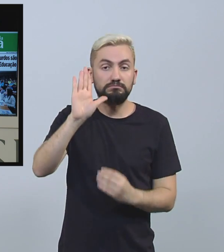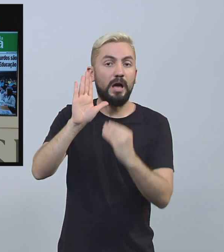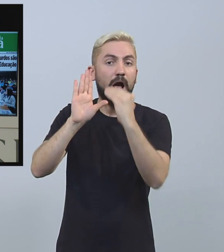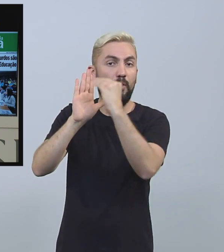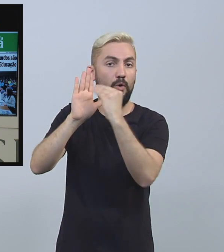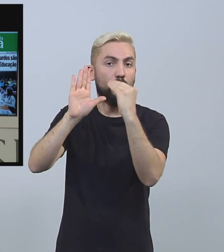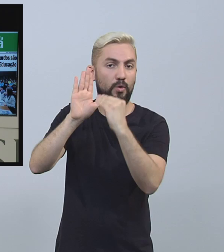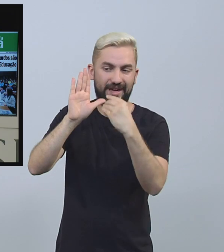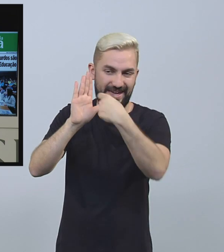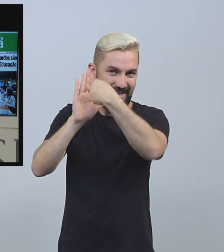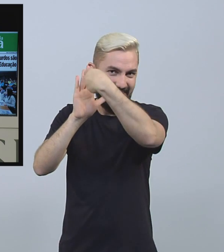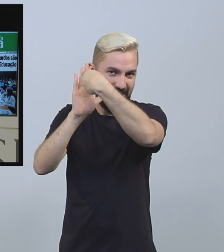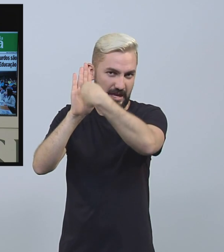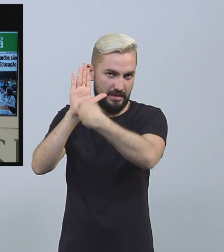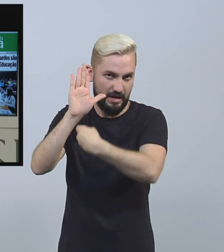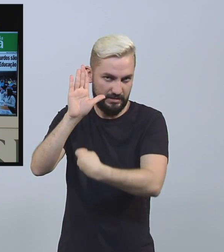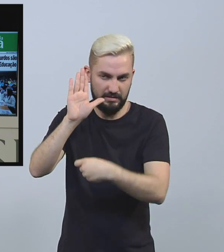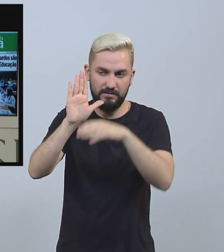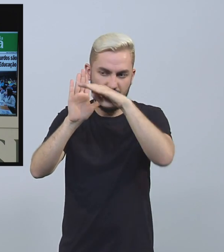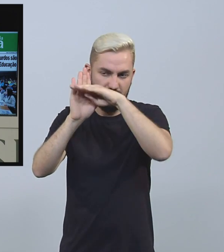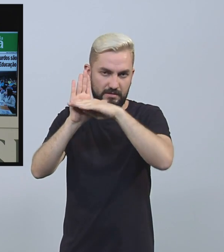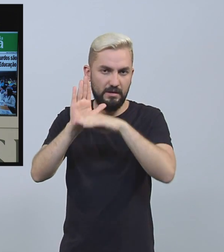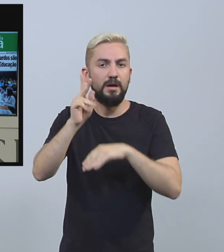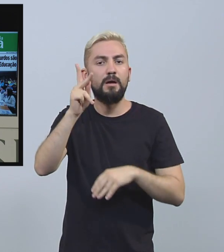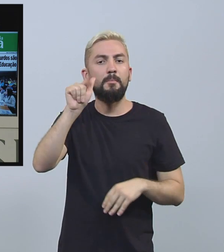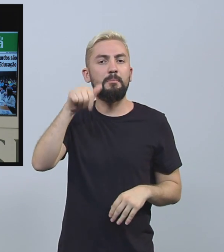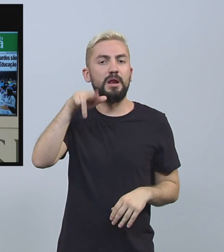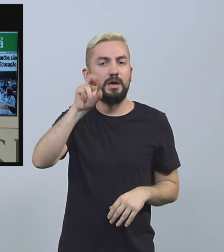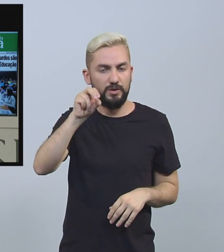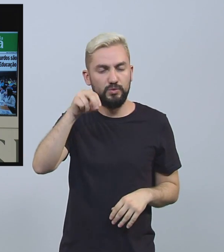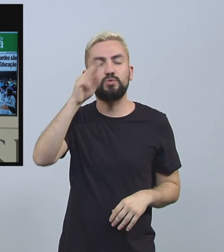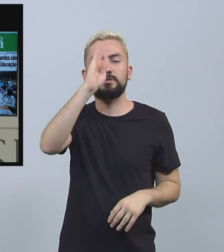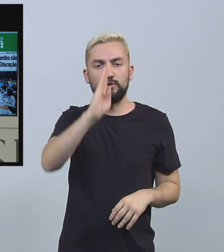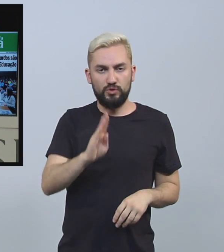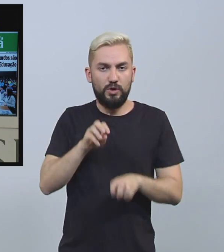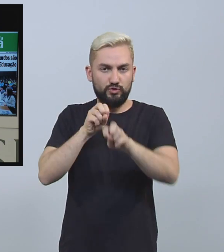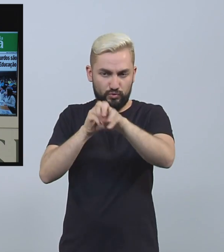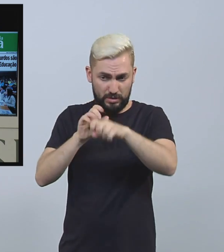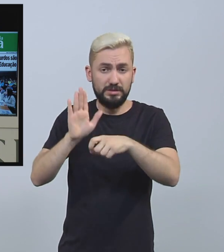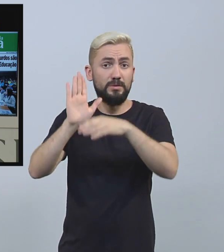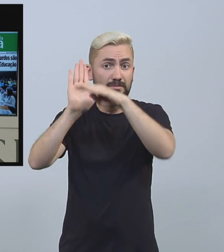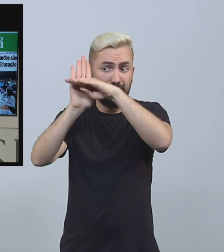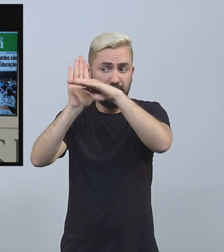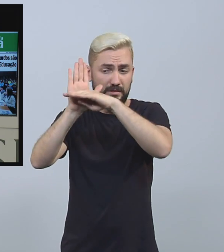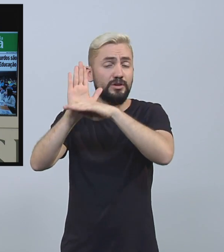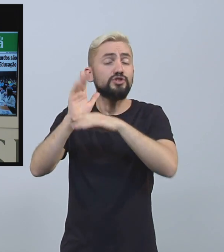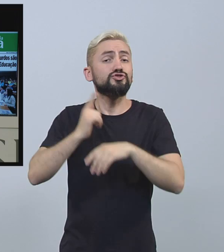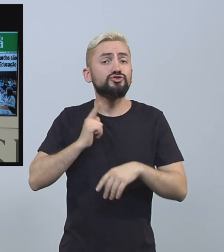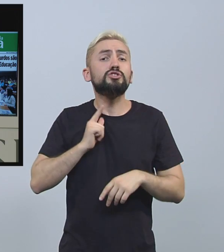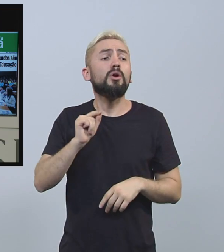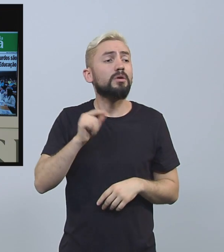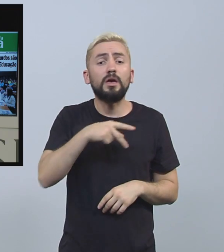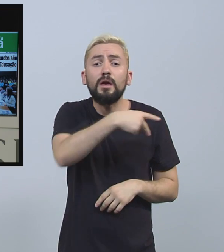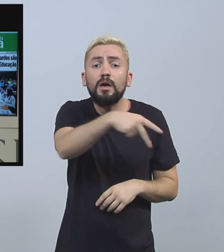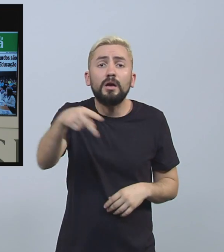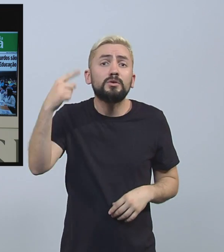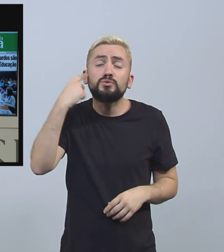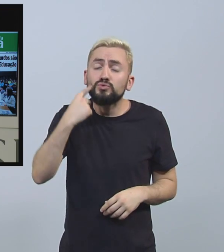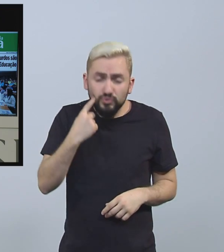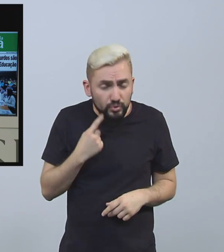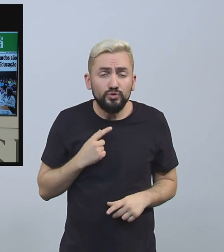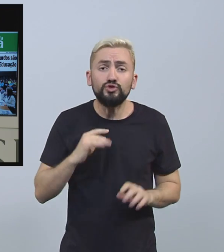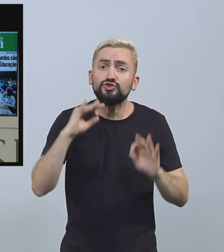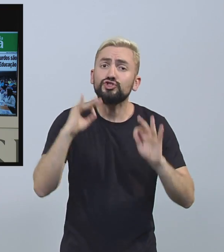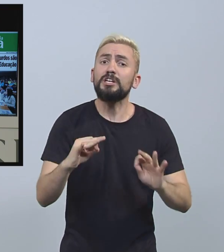acrescentou-se na redação do Plano Nacional de Educação o direito das pessoas surdas de